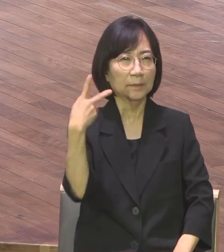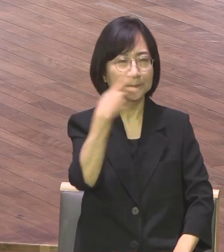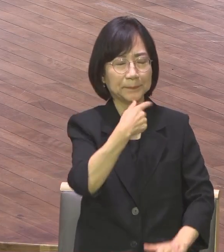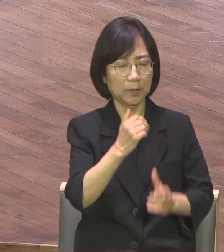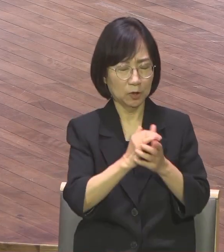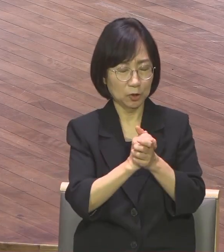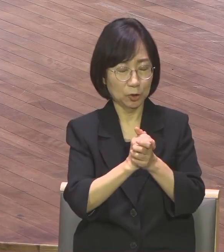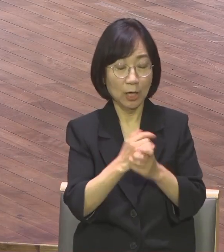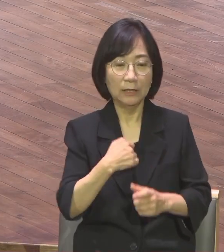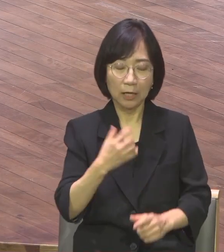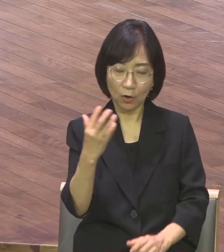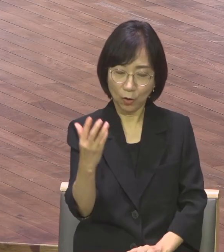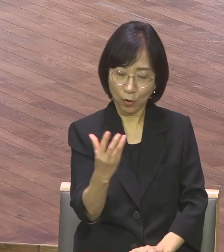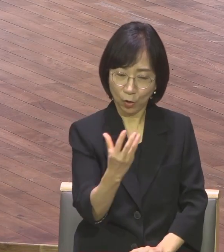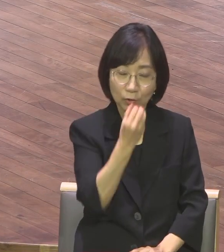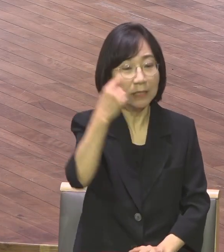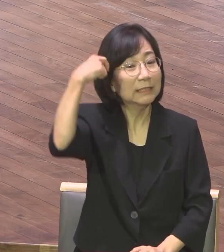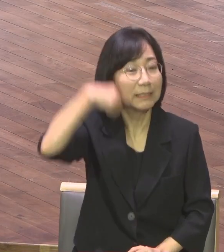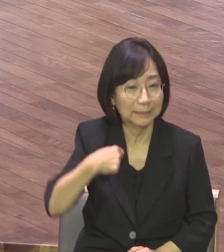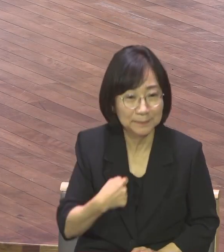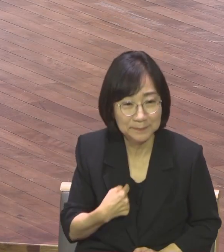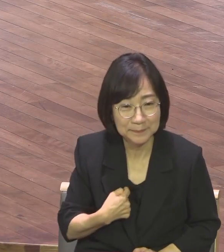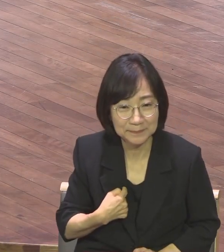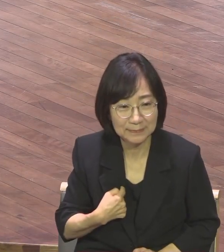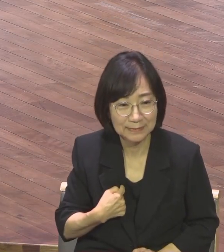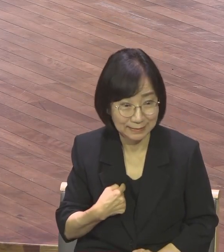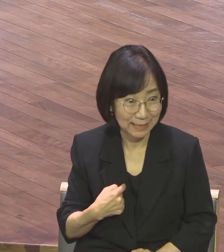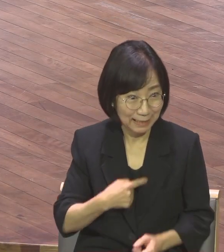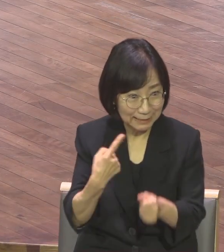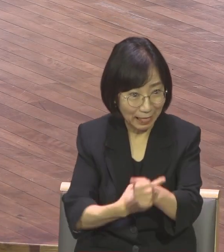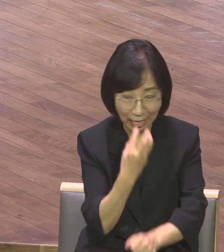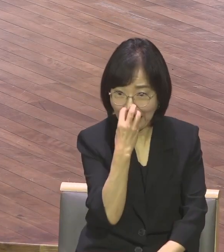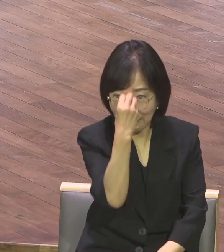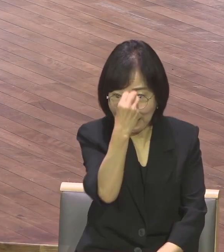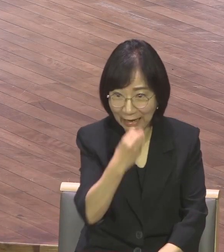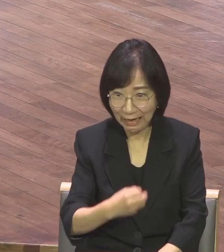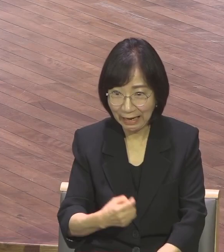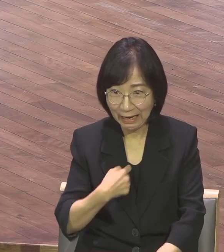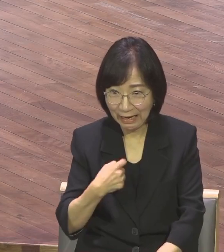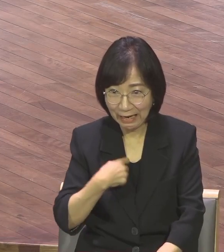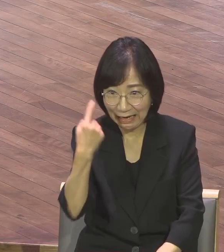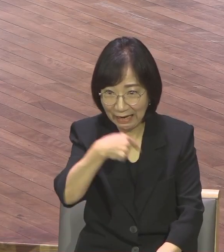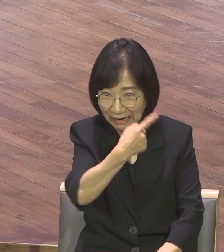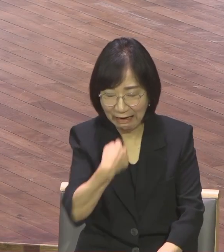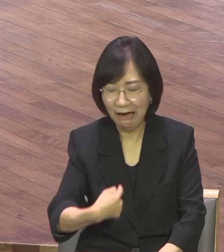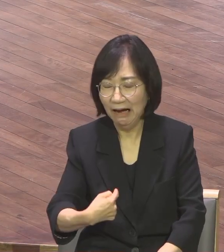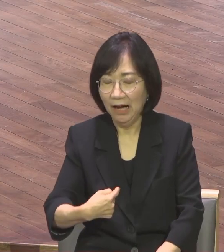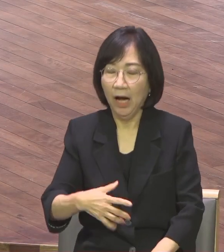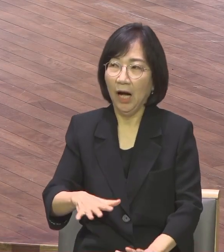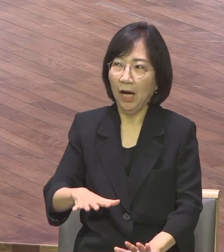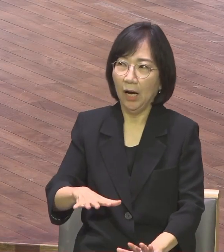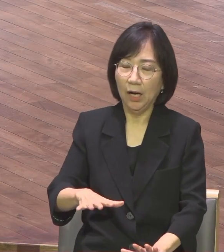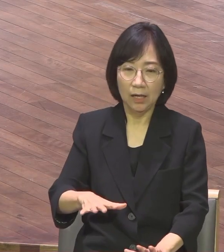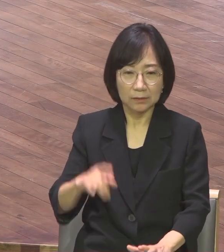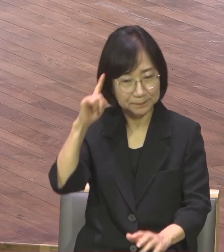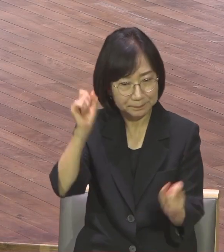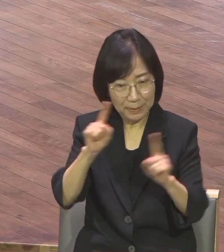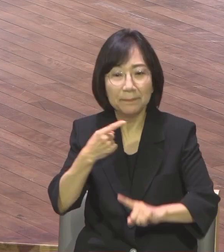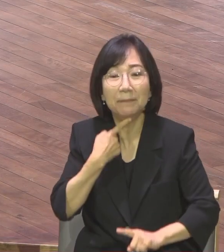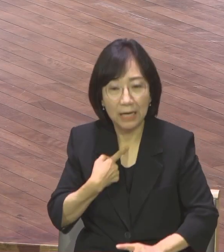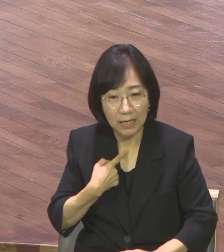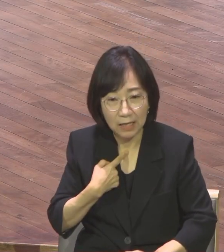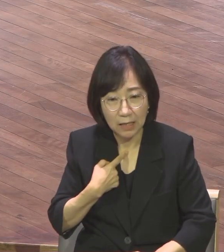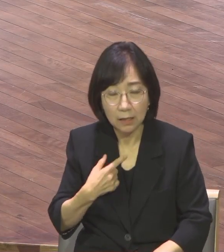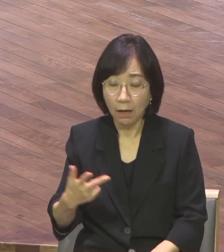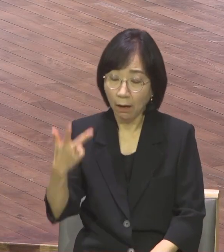받으니까 얼마나 교만해졌는지요. 이게요 보통 일이 아니더만 내가 보면 이야. 그렇게